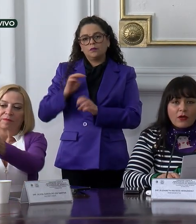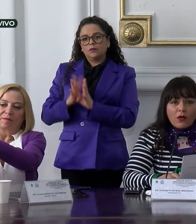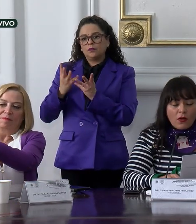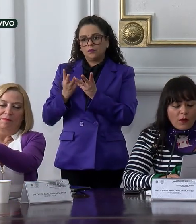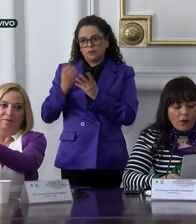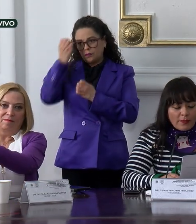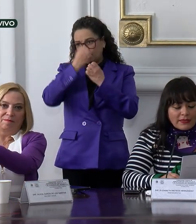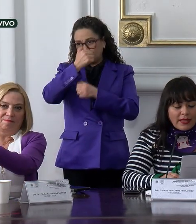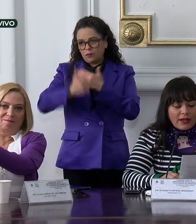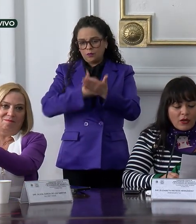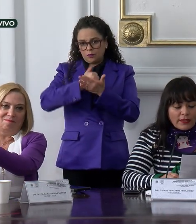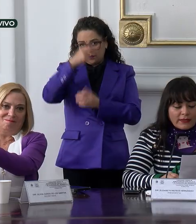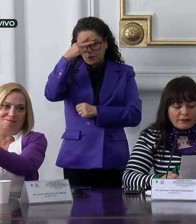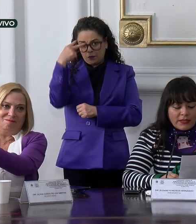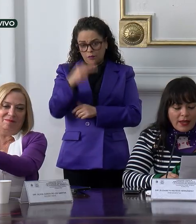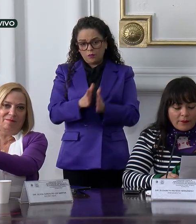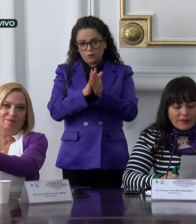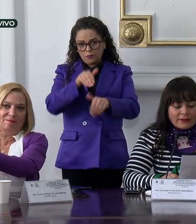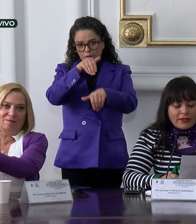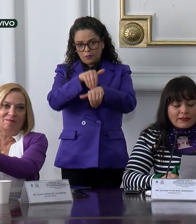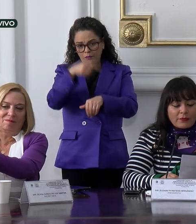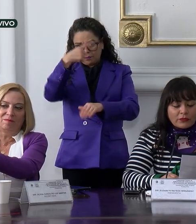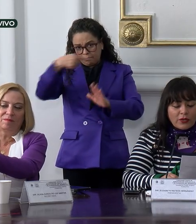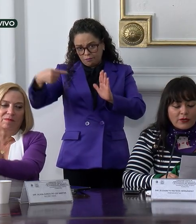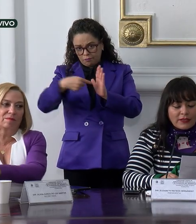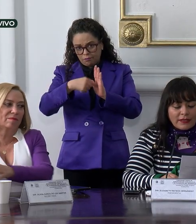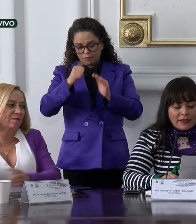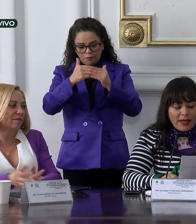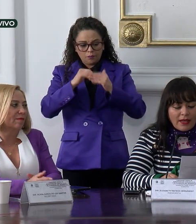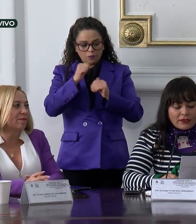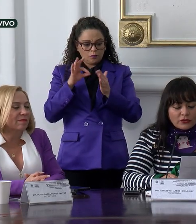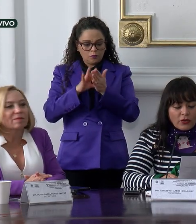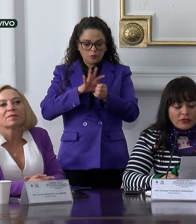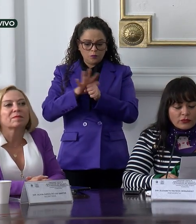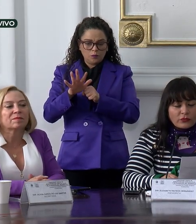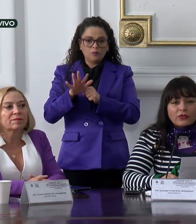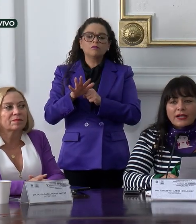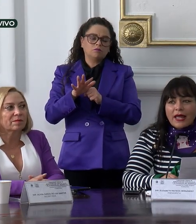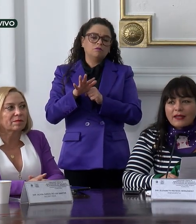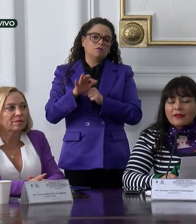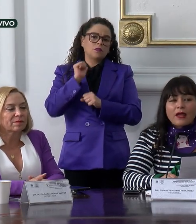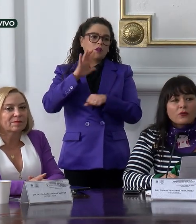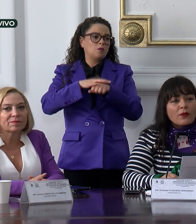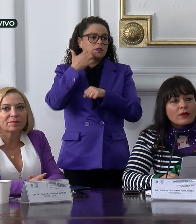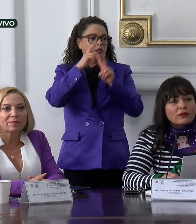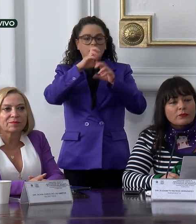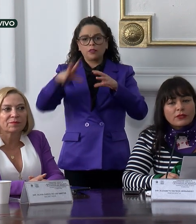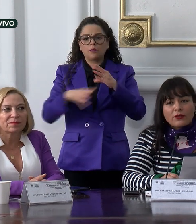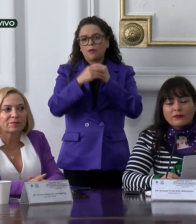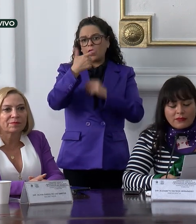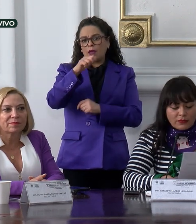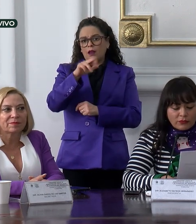de México. Cúmplase lo determinado. El siguiente punto del orden del día son los asuntos generales. ¿Alguna o